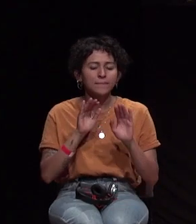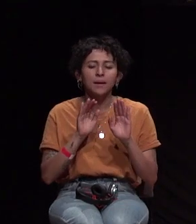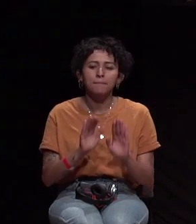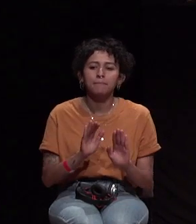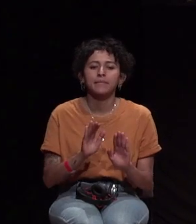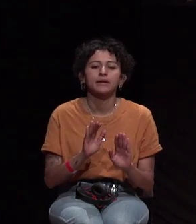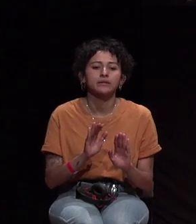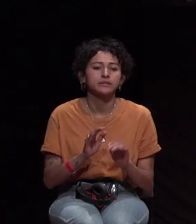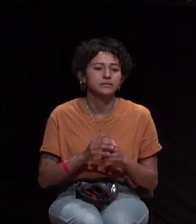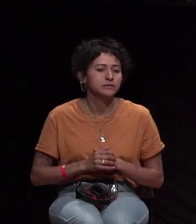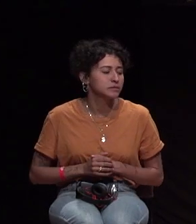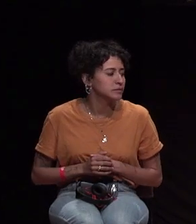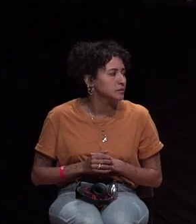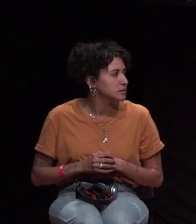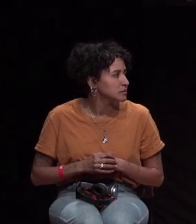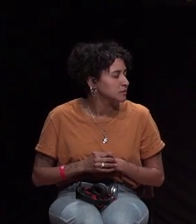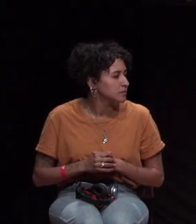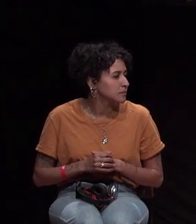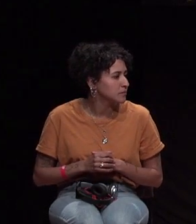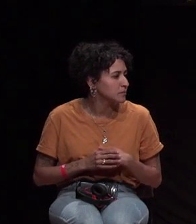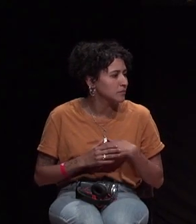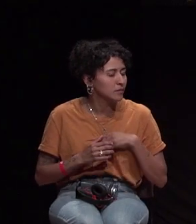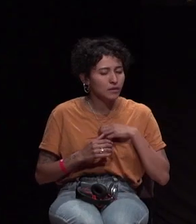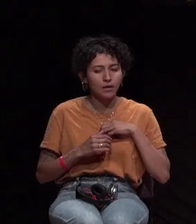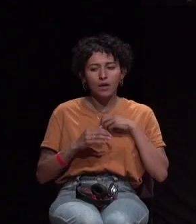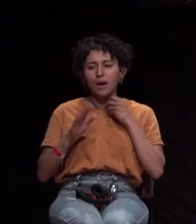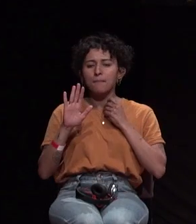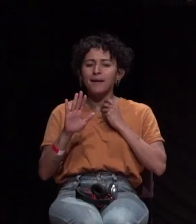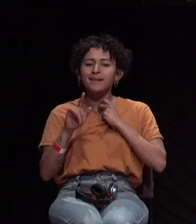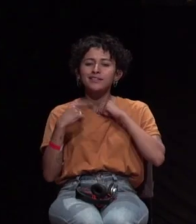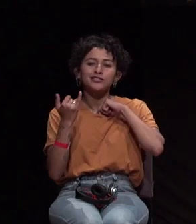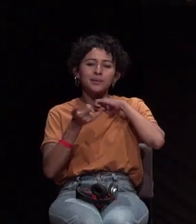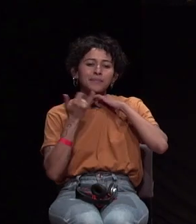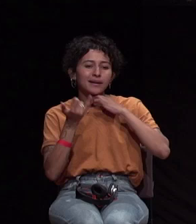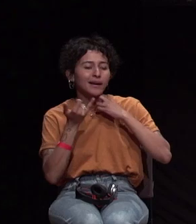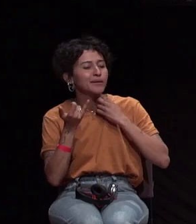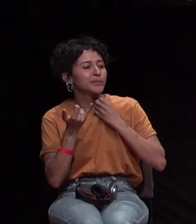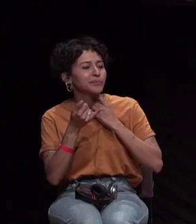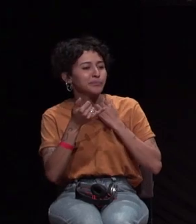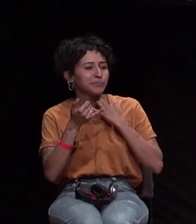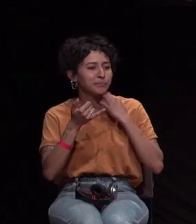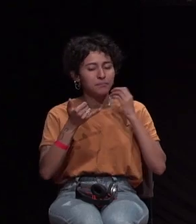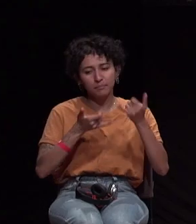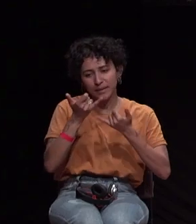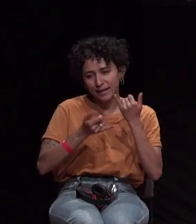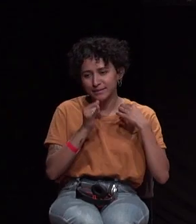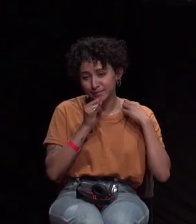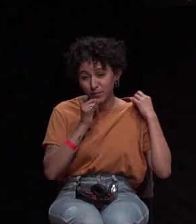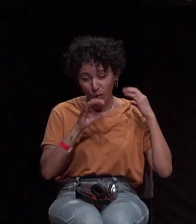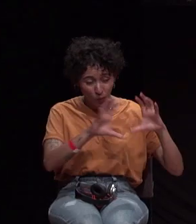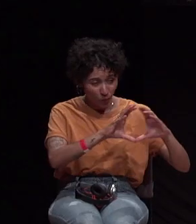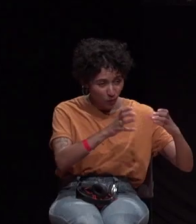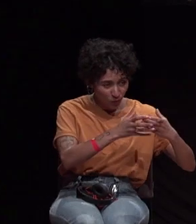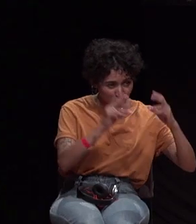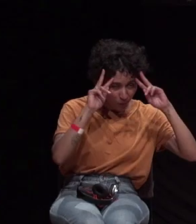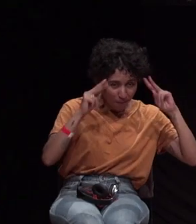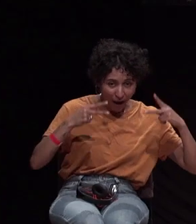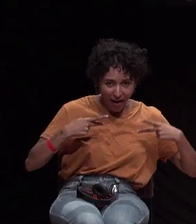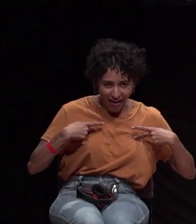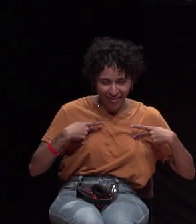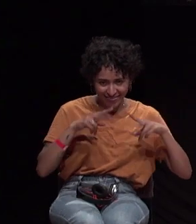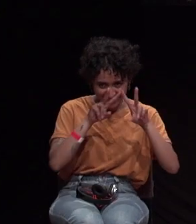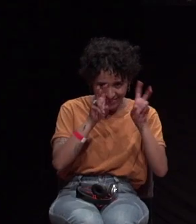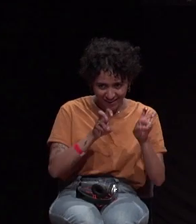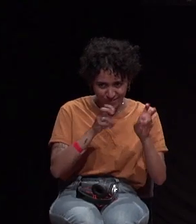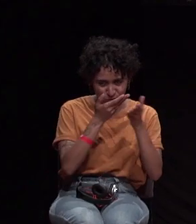né, como a gente brinca, né, o pessoal das humanas tentar entrar no universo das ciências exatas é meio